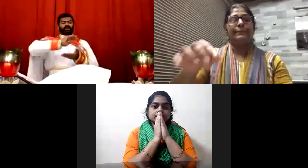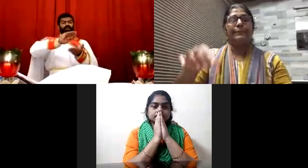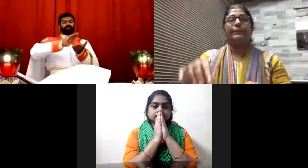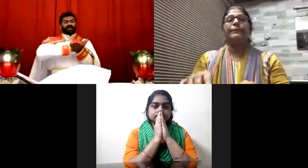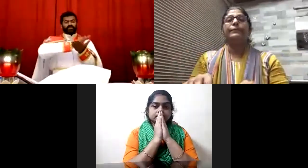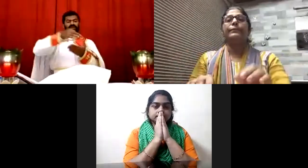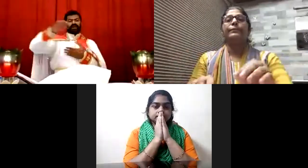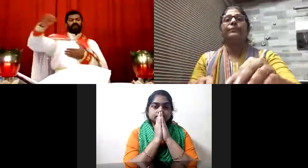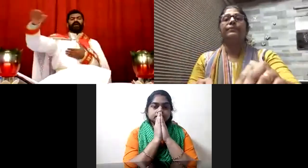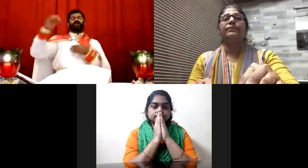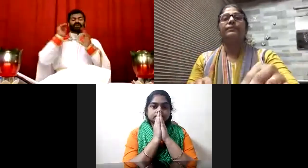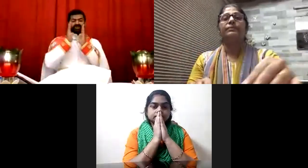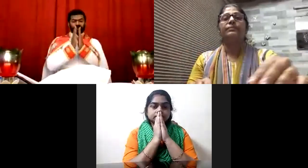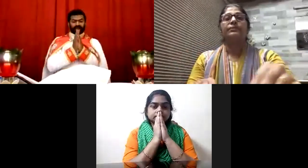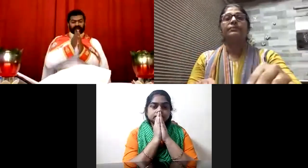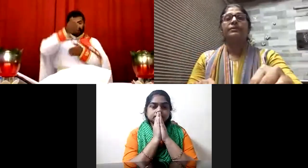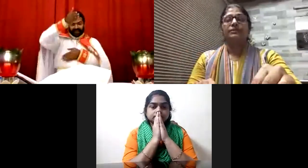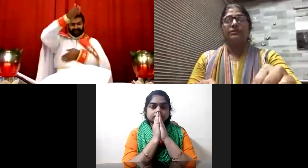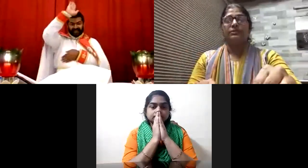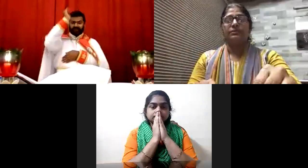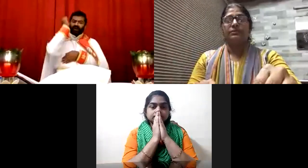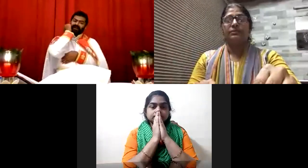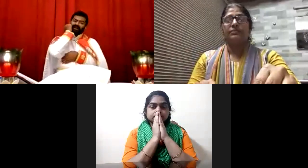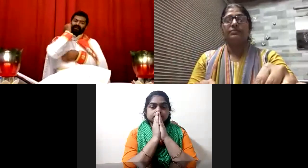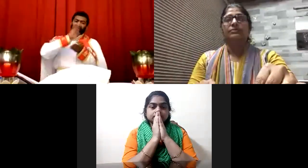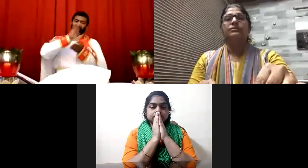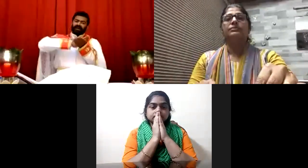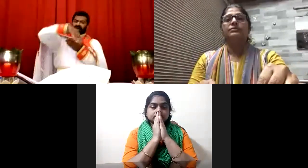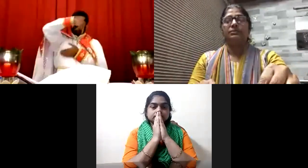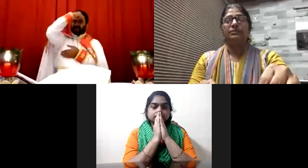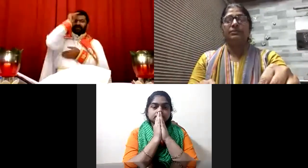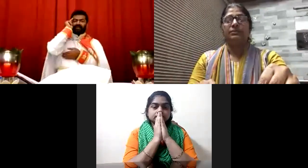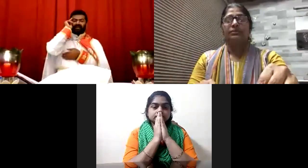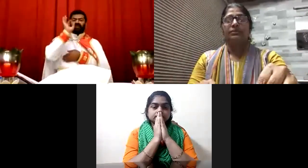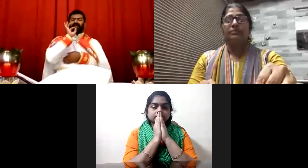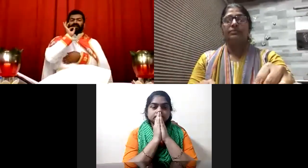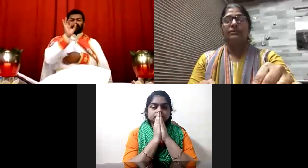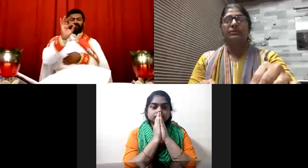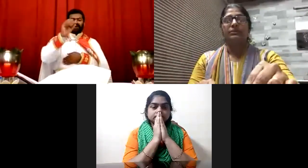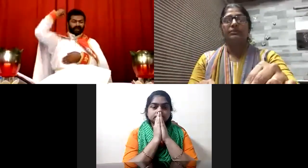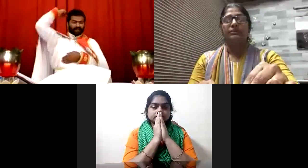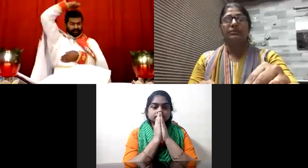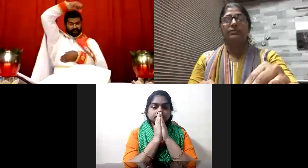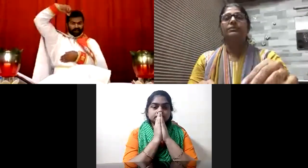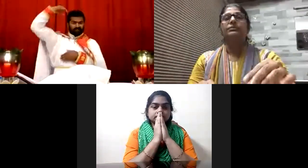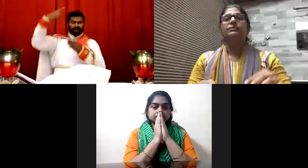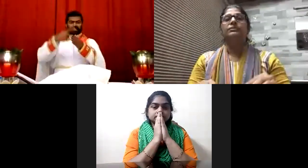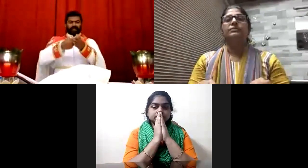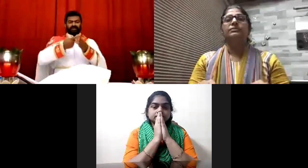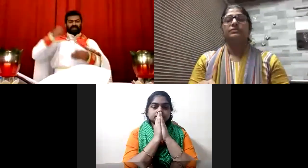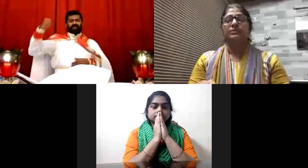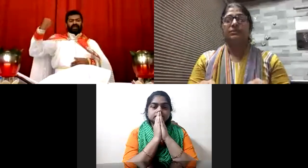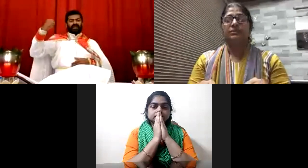പിതാവിനും പുത്രനും പരിശുദ്ധാത്മാവിനും സ്തുതി. ദൈവമാതാവായ കന്യകാമറിയത്തിന്റെയും നീതിമാനായ